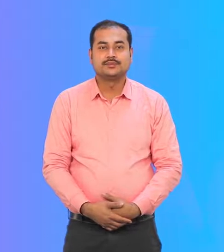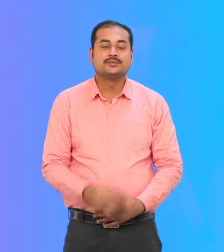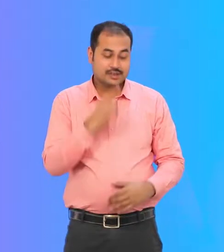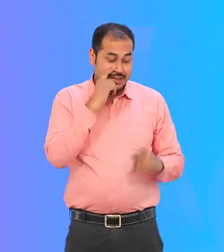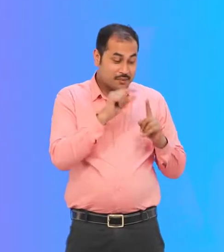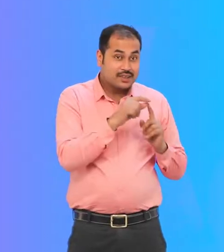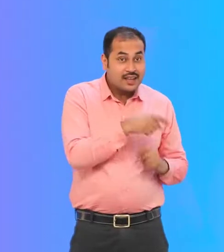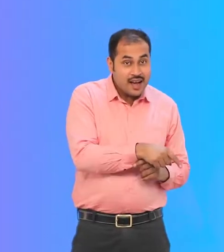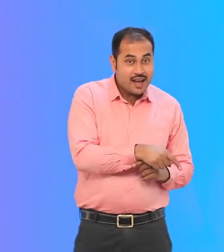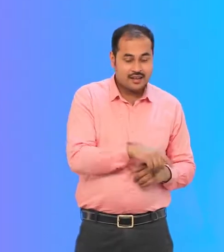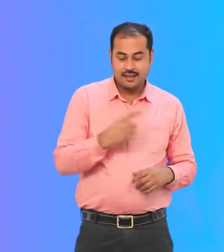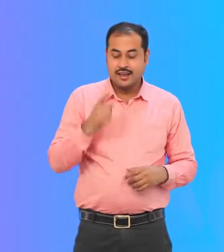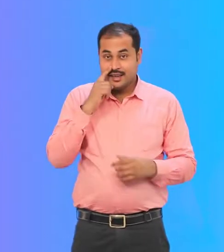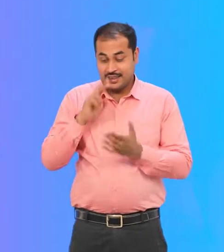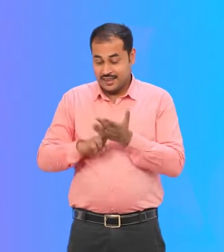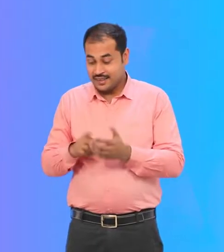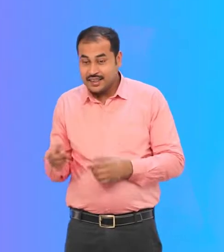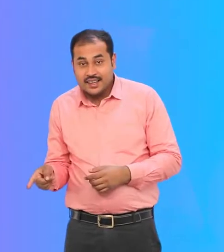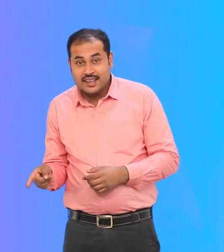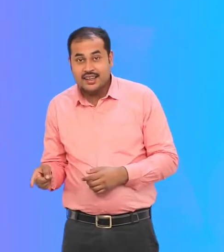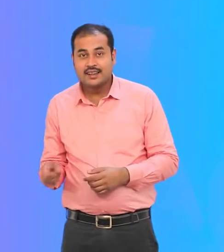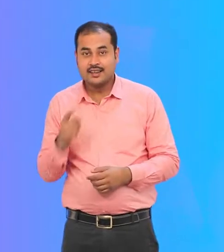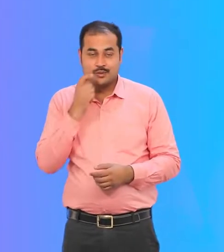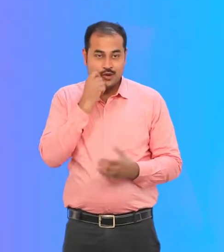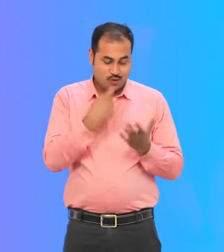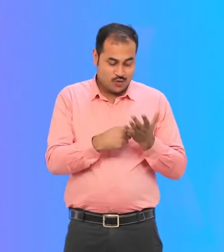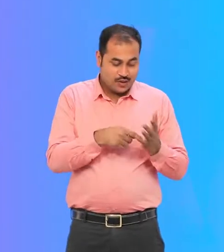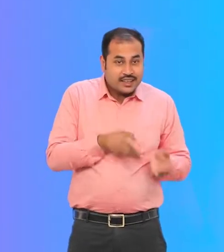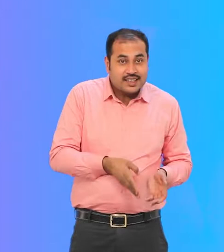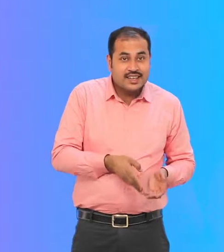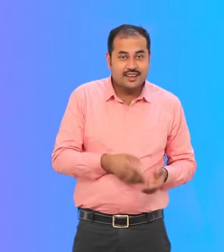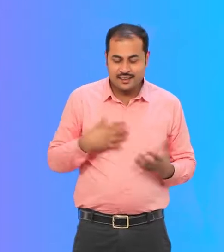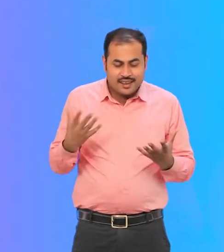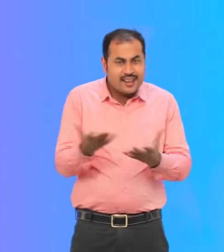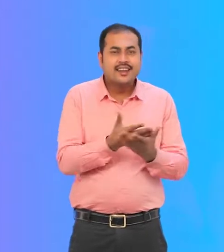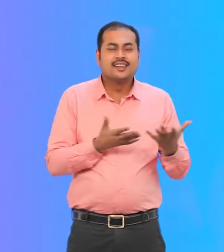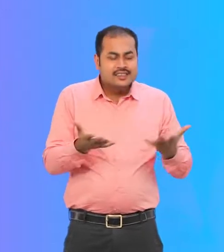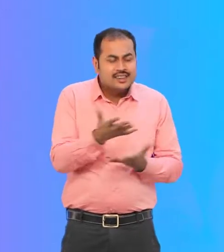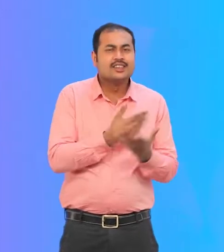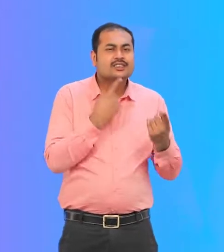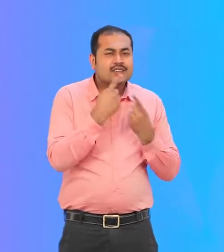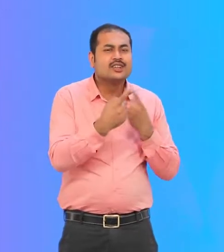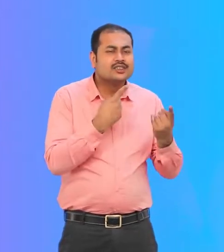है और प्रिया और नीति रोहन से बात कर रही है झाल